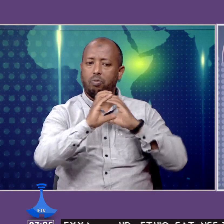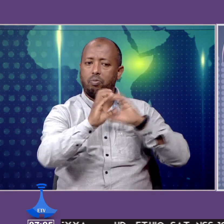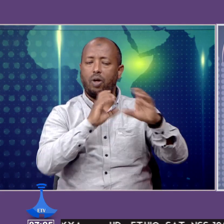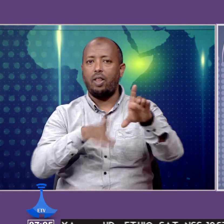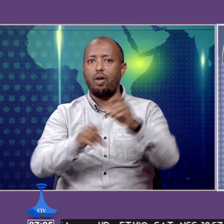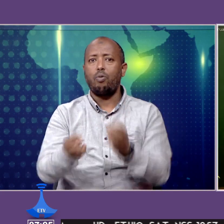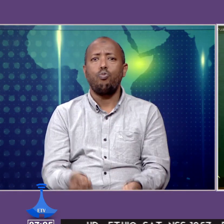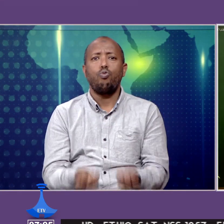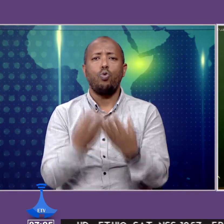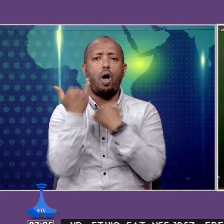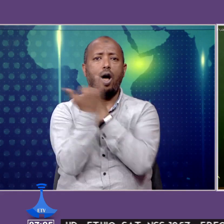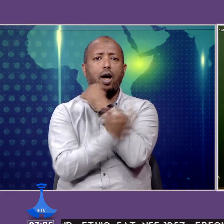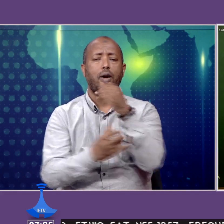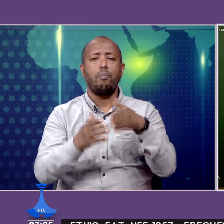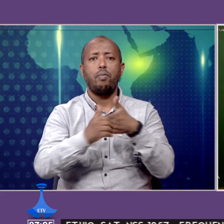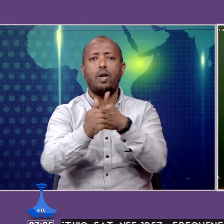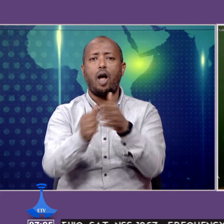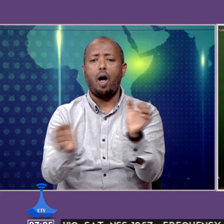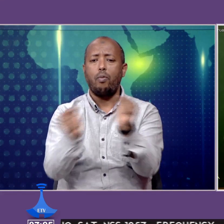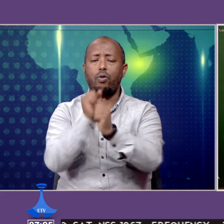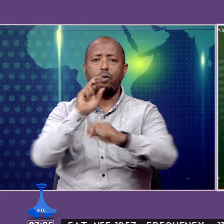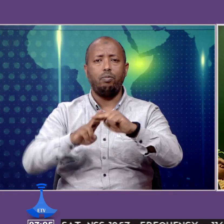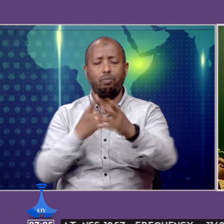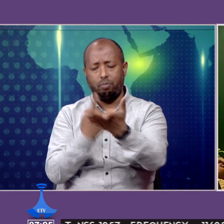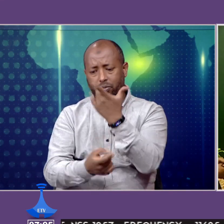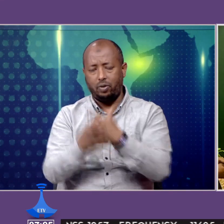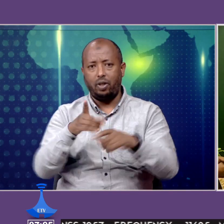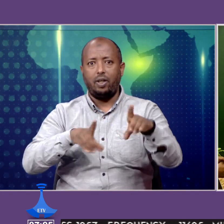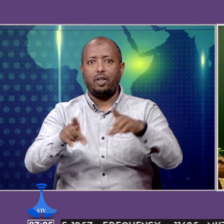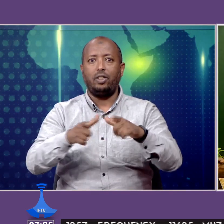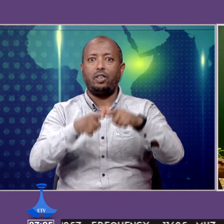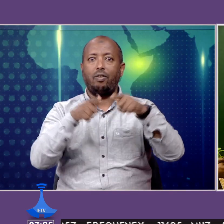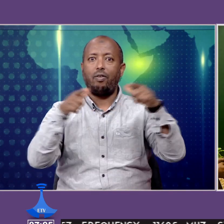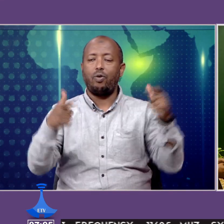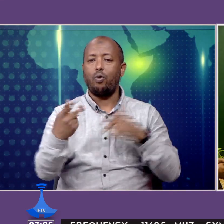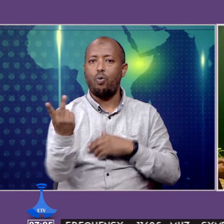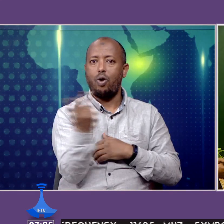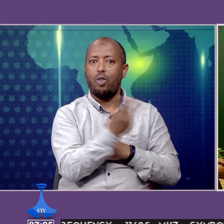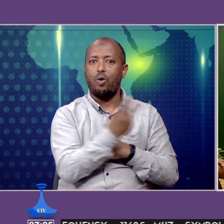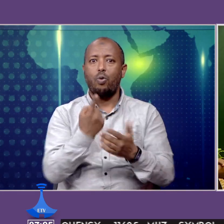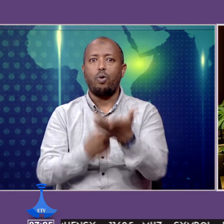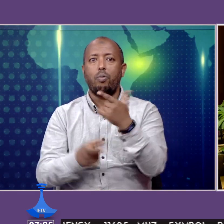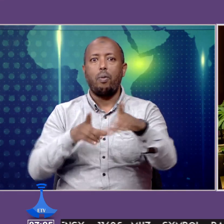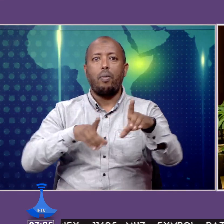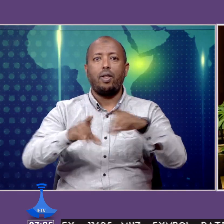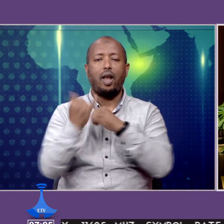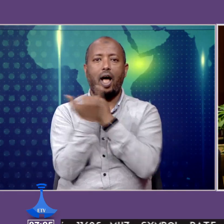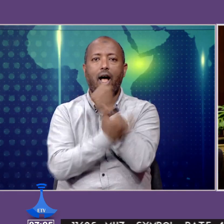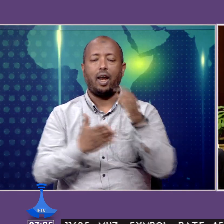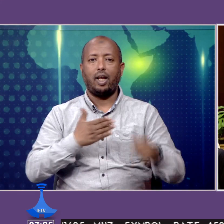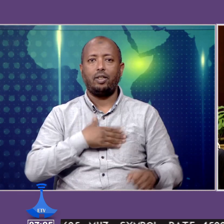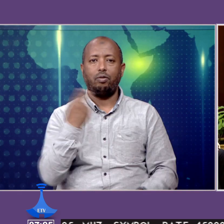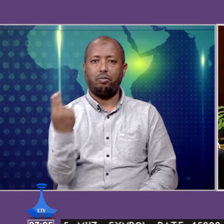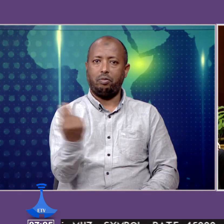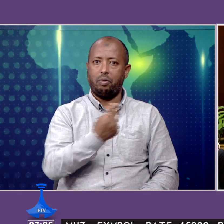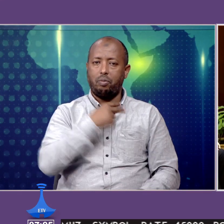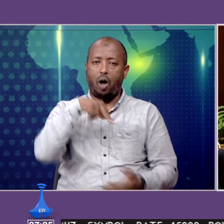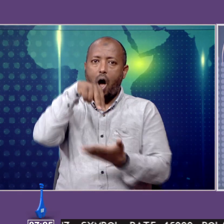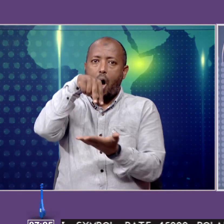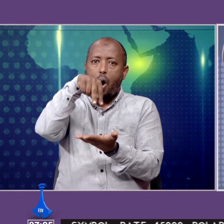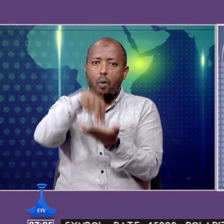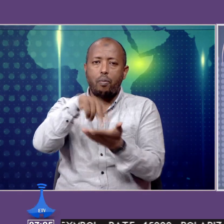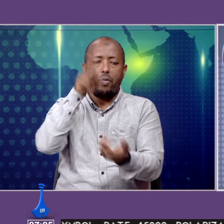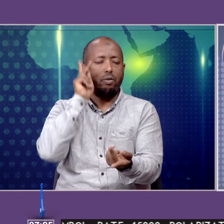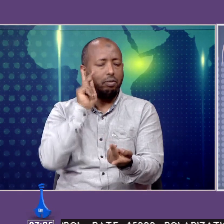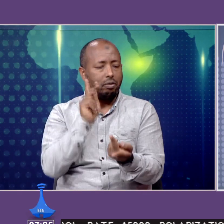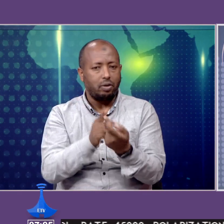كاتا مريوشكار ويت درقال صفافي يهولت يوش ويت بمدرج يا قراشن انت كم اقواموش